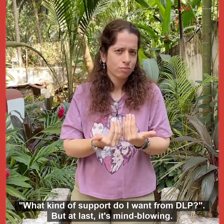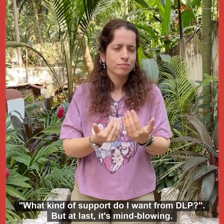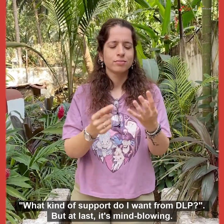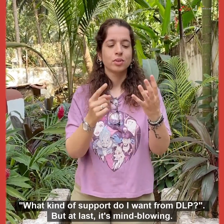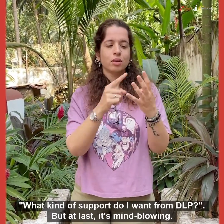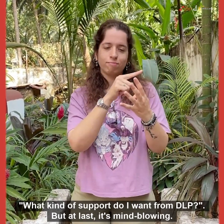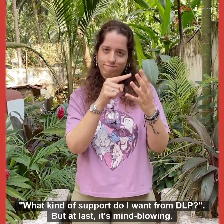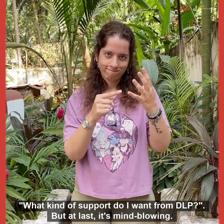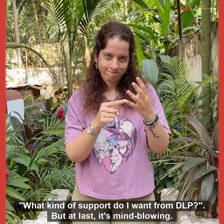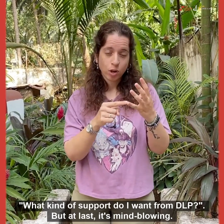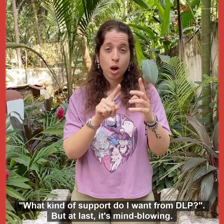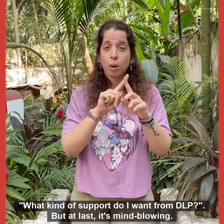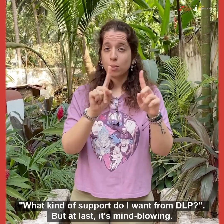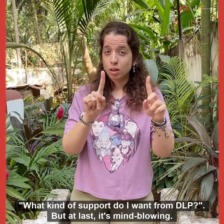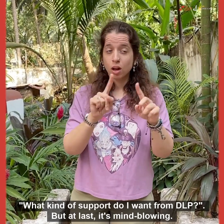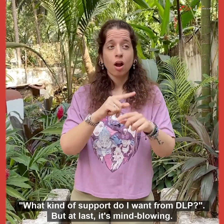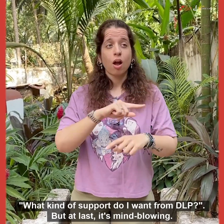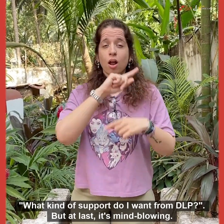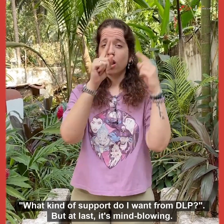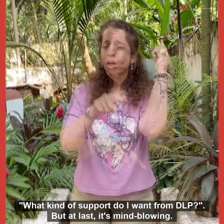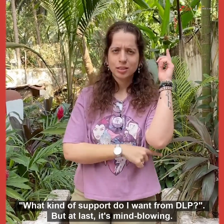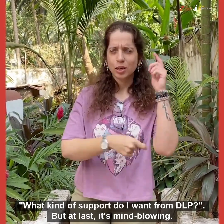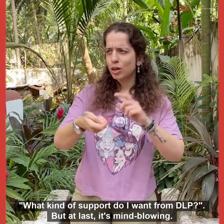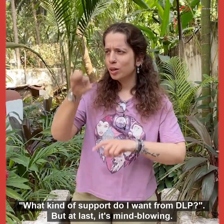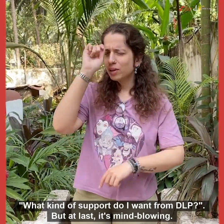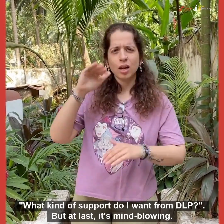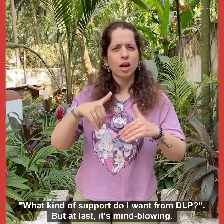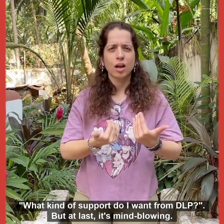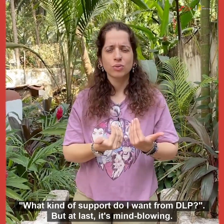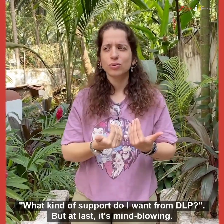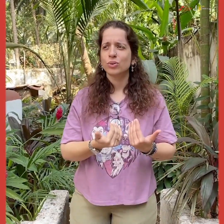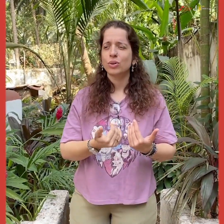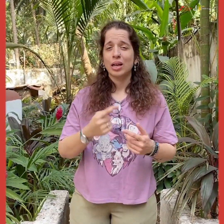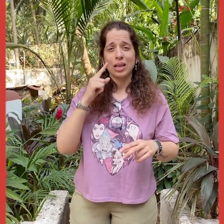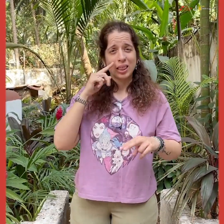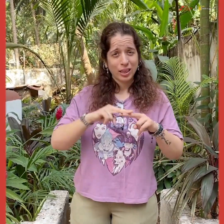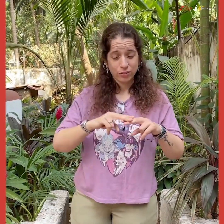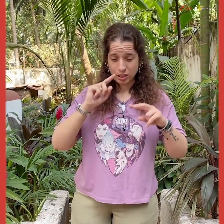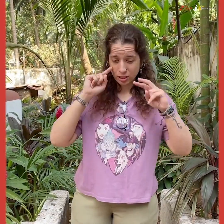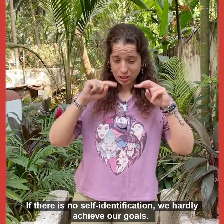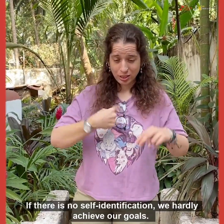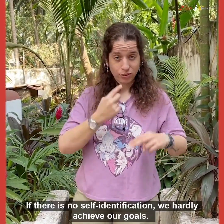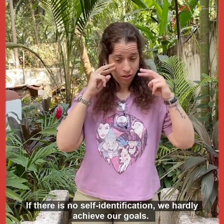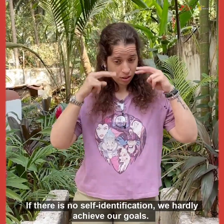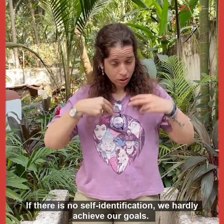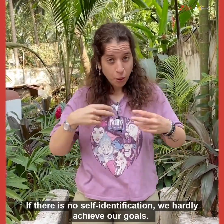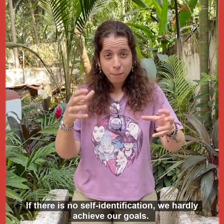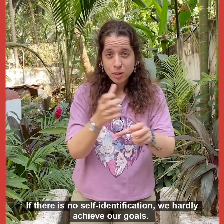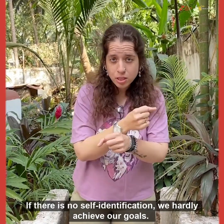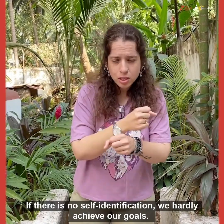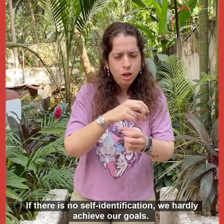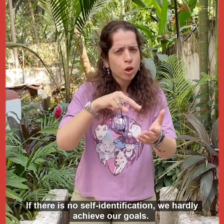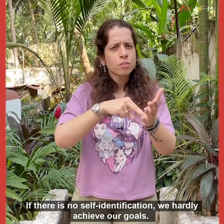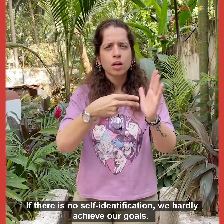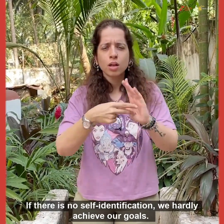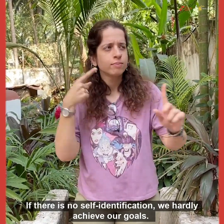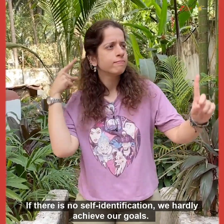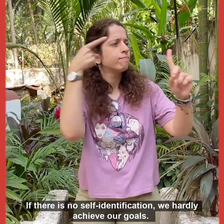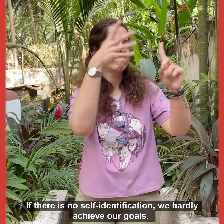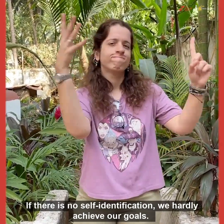किस प्रकार की चाहिए, ये सारी चीज़ें मुझे सीखने को मिला। आखिरकार मुझे ये सब बहुत अच्छा लगा। और अगर आप अपने आप को नहीं जान